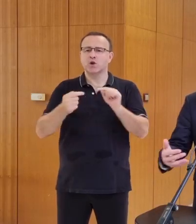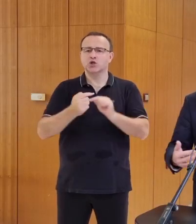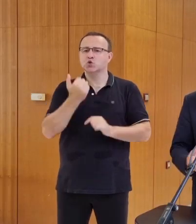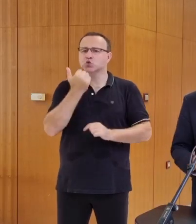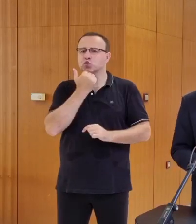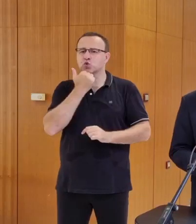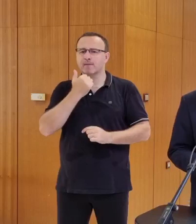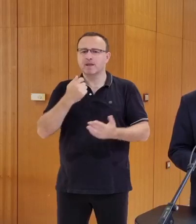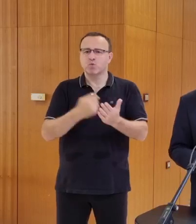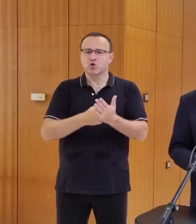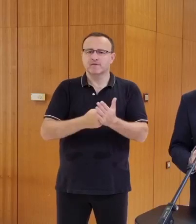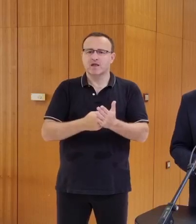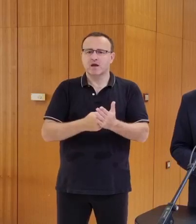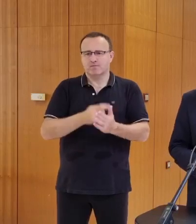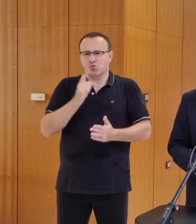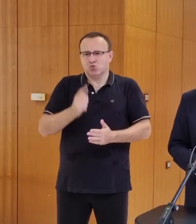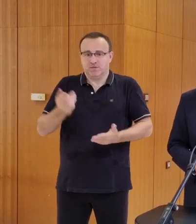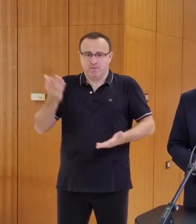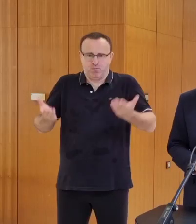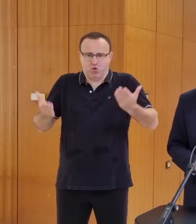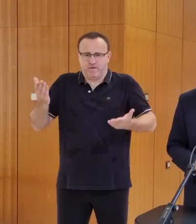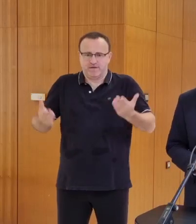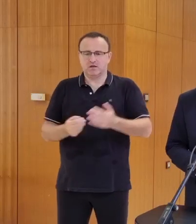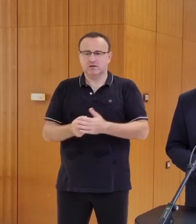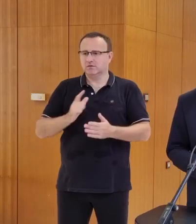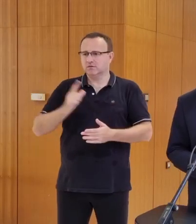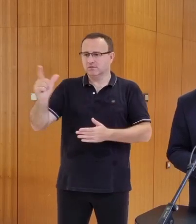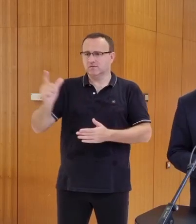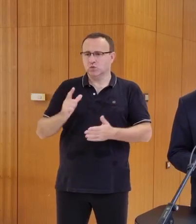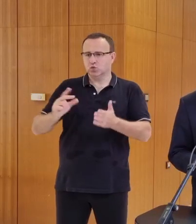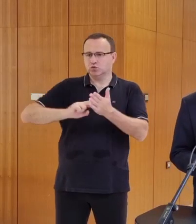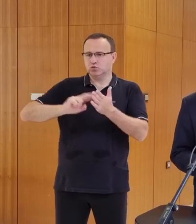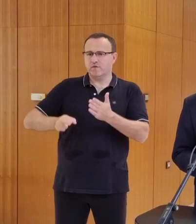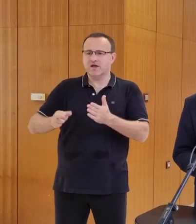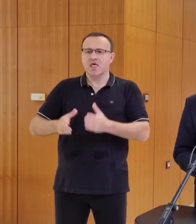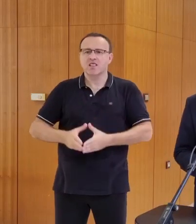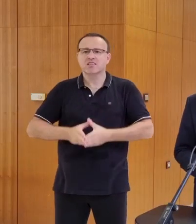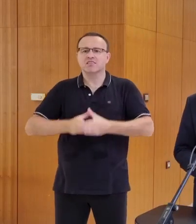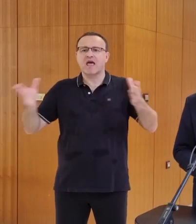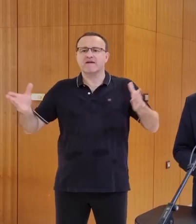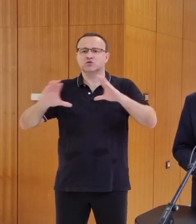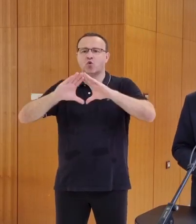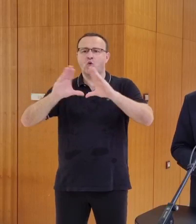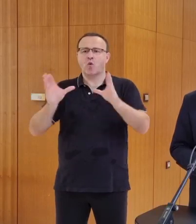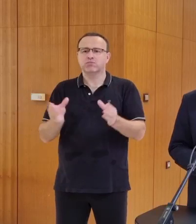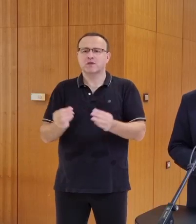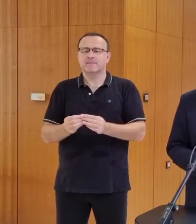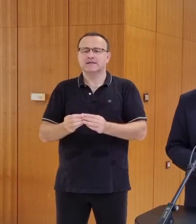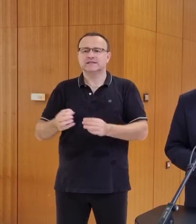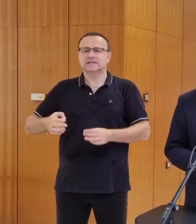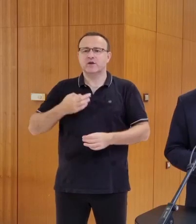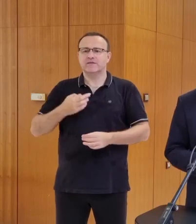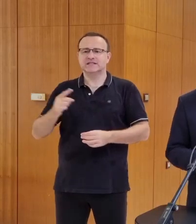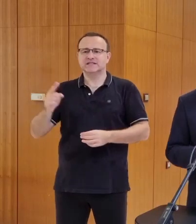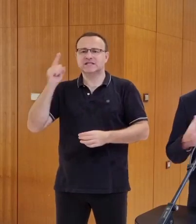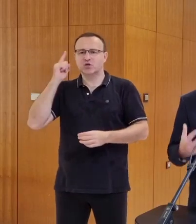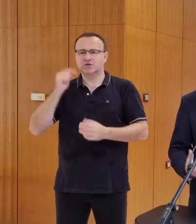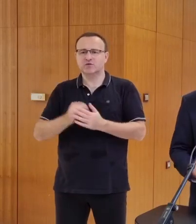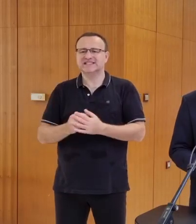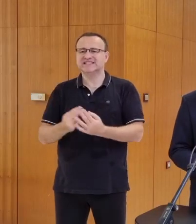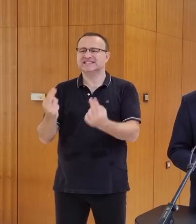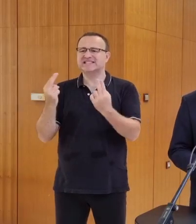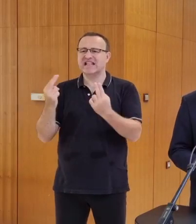znamená, že naozaj urobí tomu zrkadlo, pretože samozrejme, keď kontrahujem najväčší objem zdravotnej starostlivosti, tak by som mal mať najvýhodnejšie ceny. A to